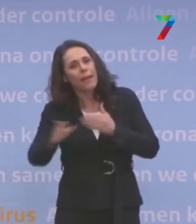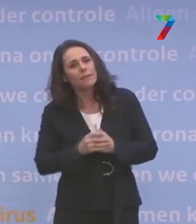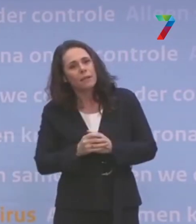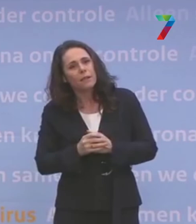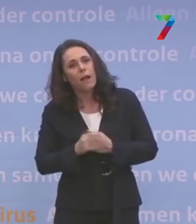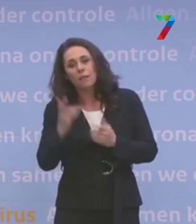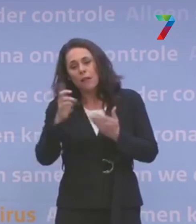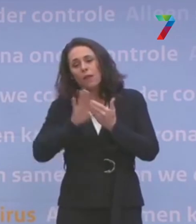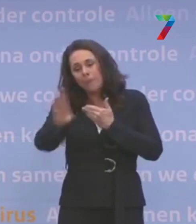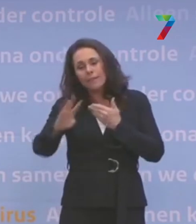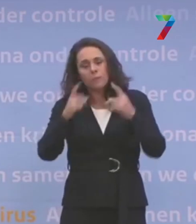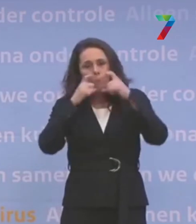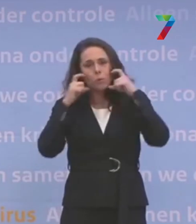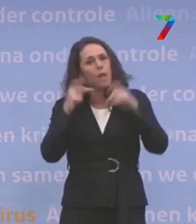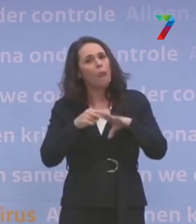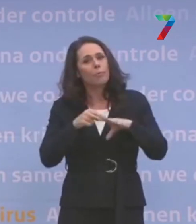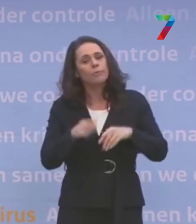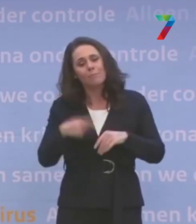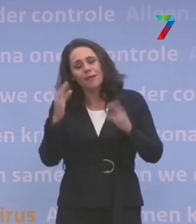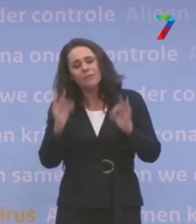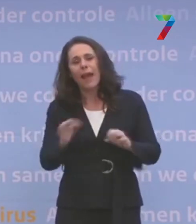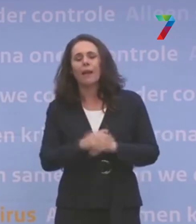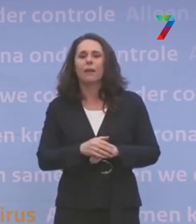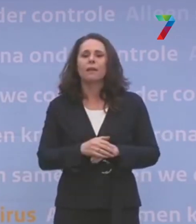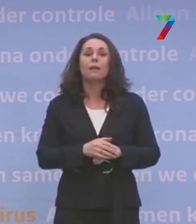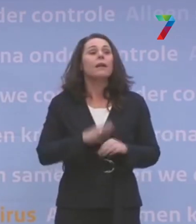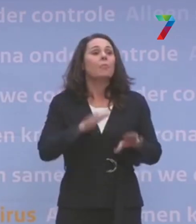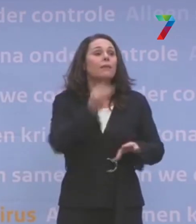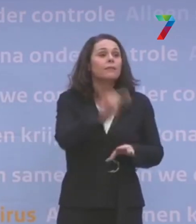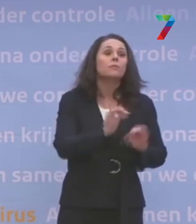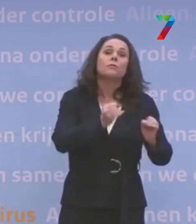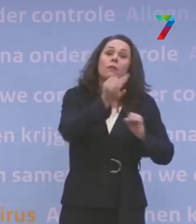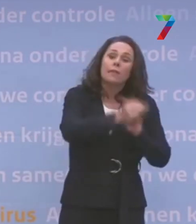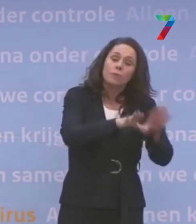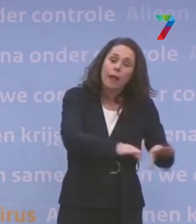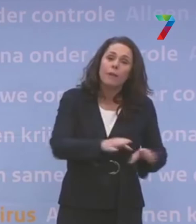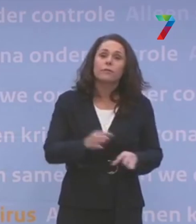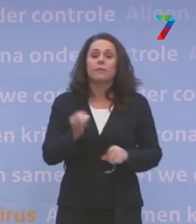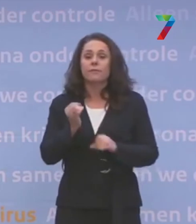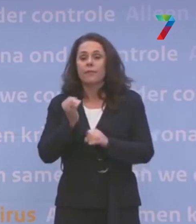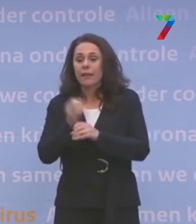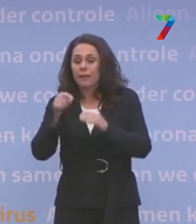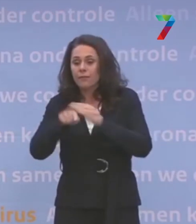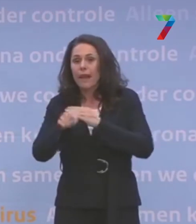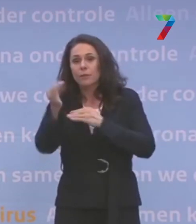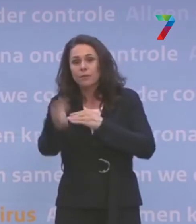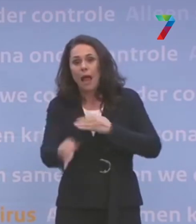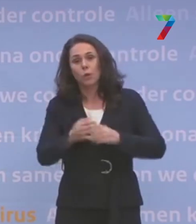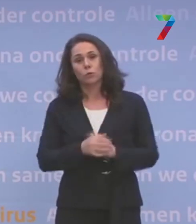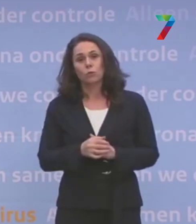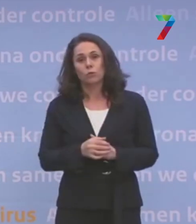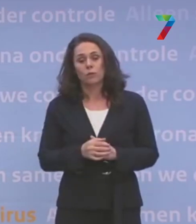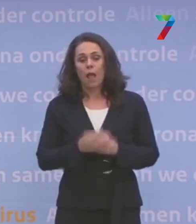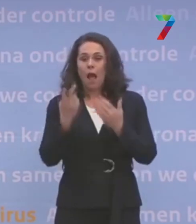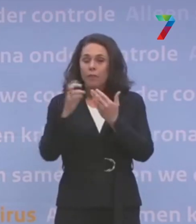niet nodig. En dat is echt de veiligste maatregel. En blijf thuis als je thuis kan blijven. En werk vanuit huis als dat enigszins kan. Maar blijf zoveel mogelijk thuis. Werk vanuit huis.